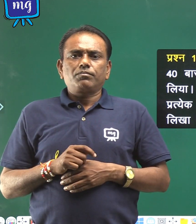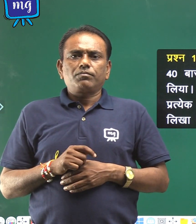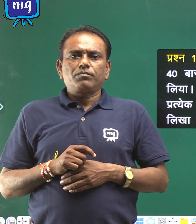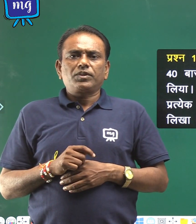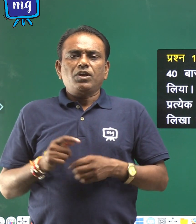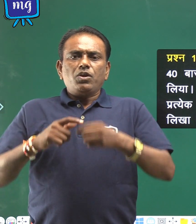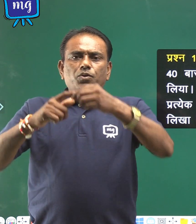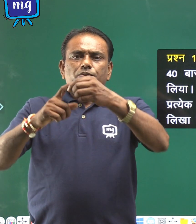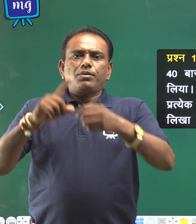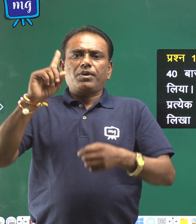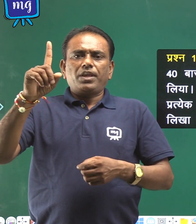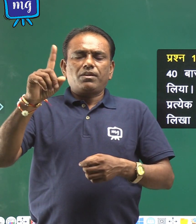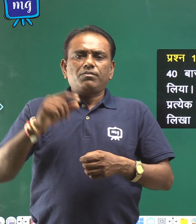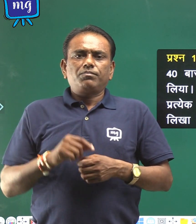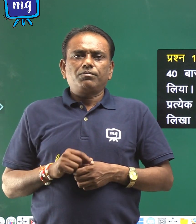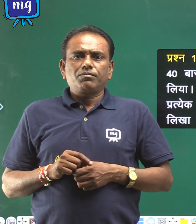प्रश्न 1,